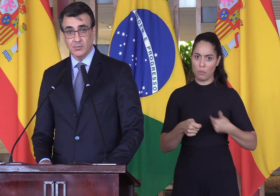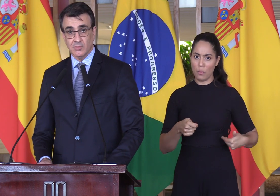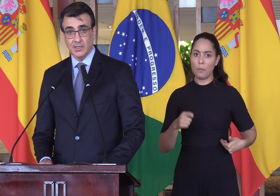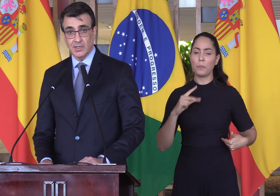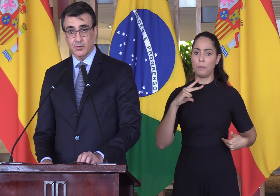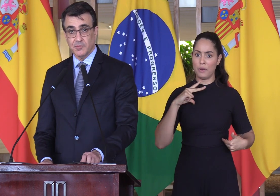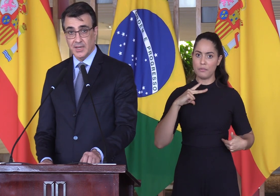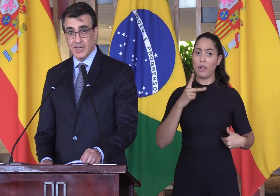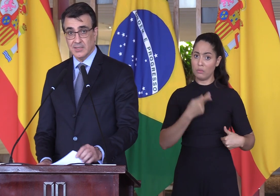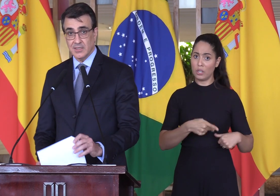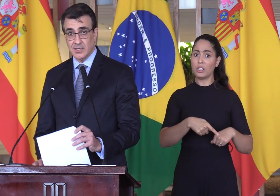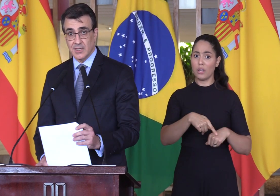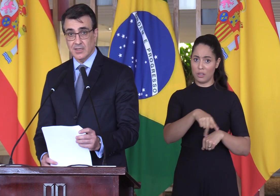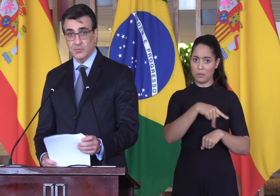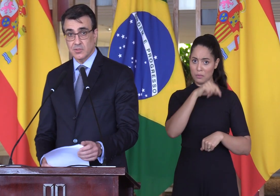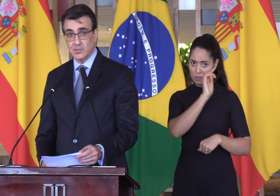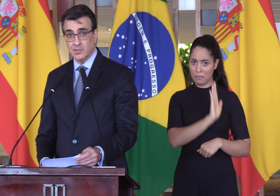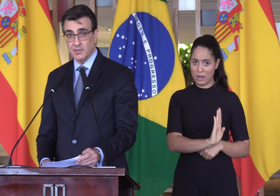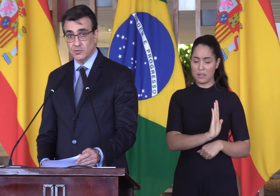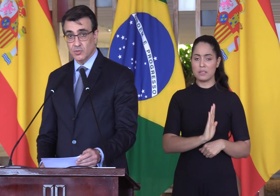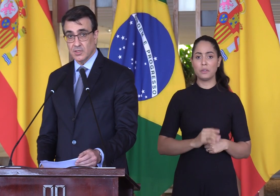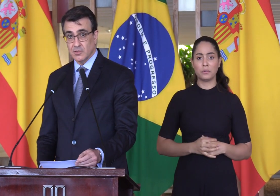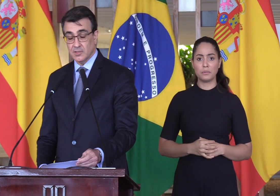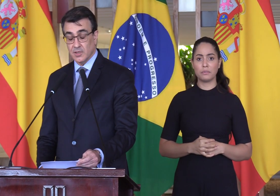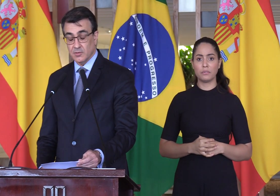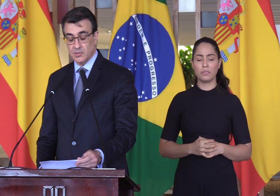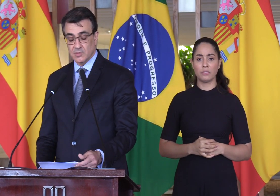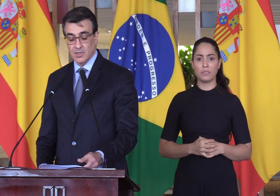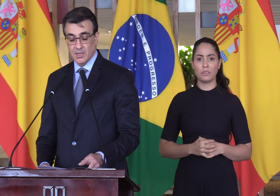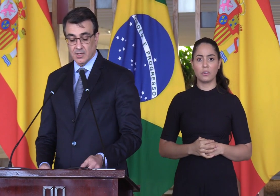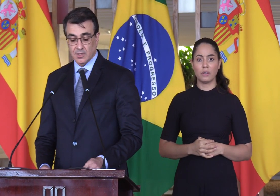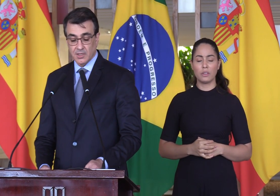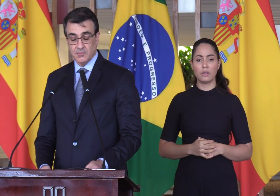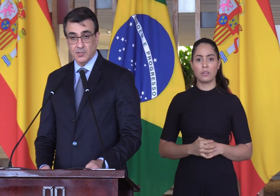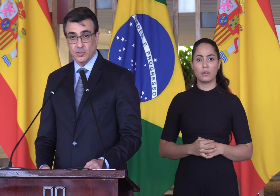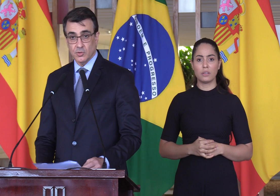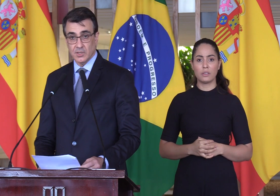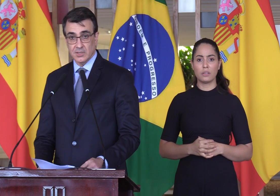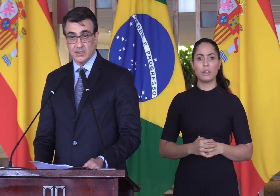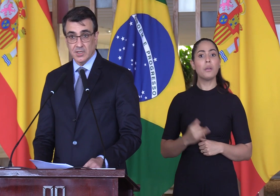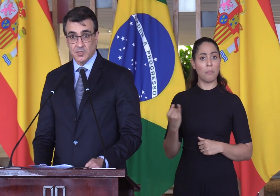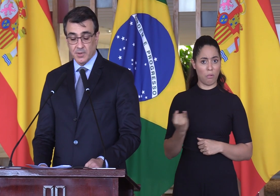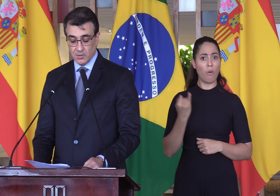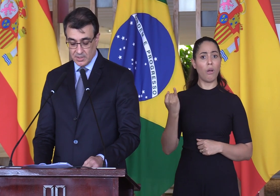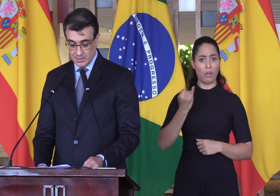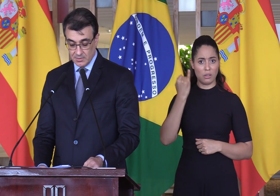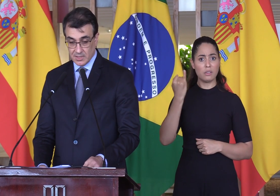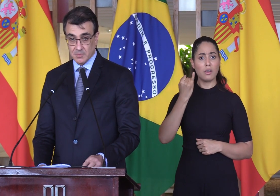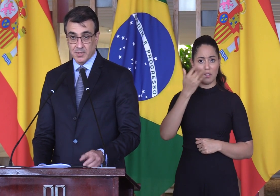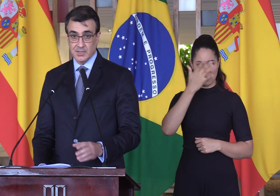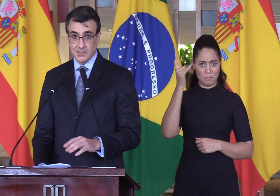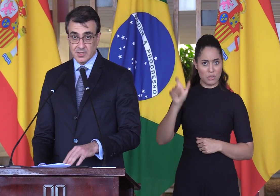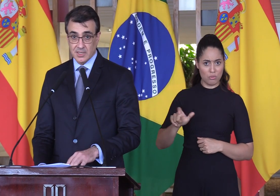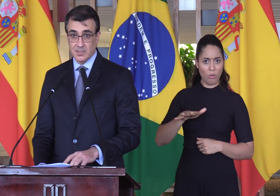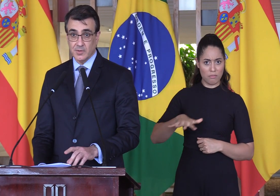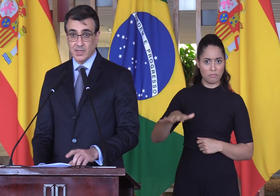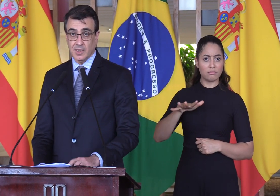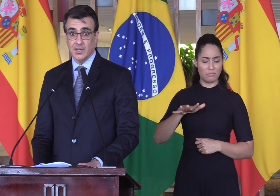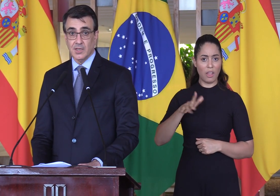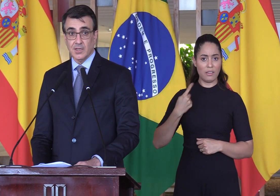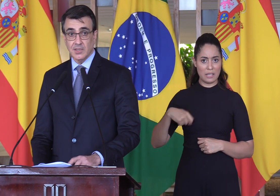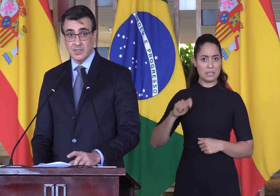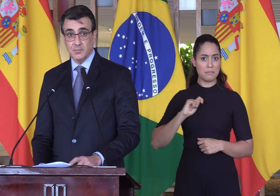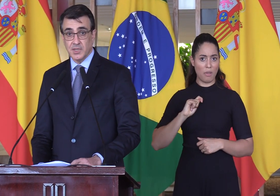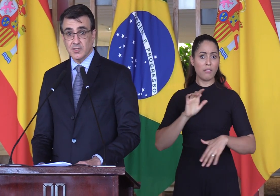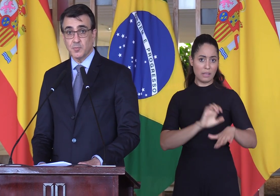Brasileiro, oferece aos investidores espanhóis e às empresas que já estão